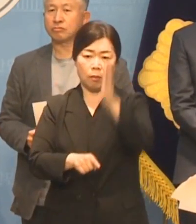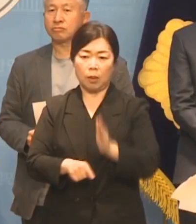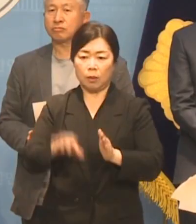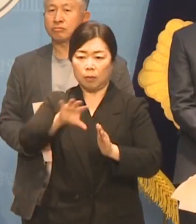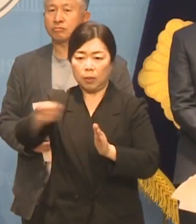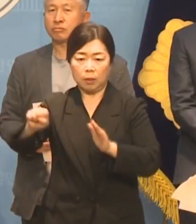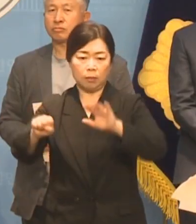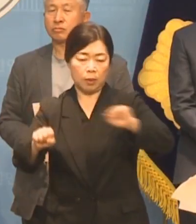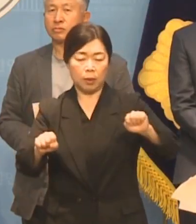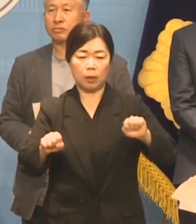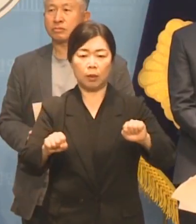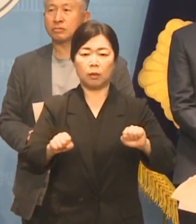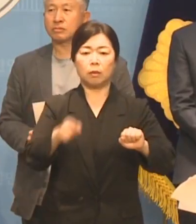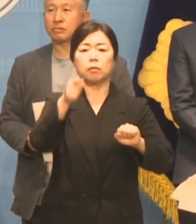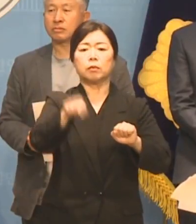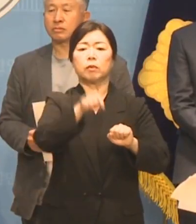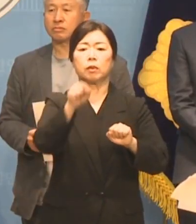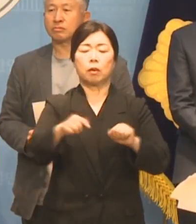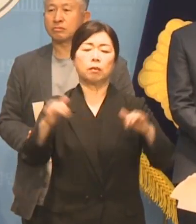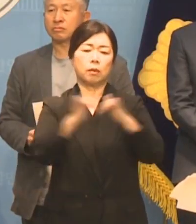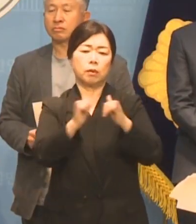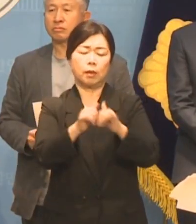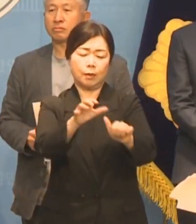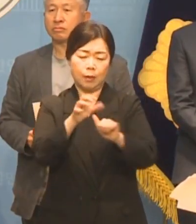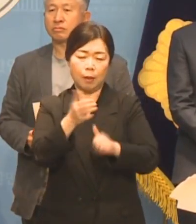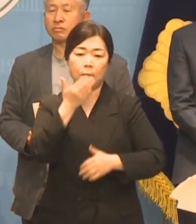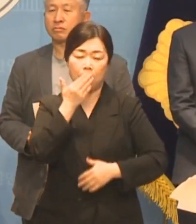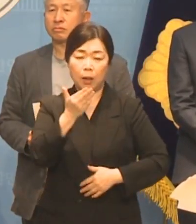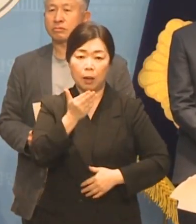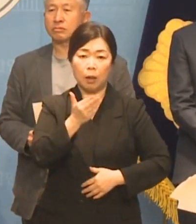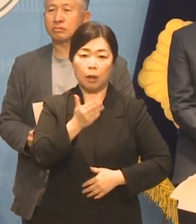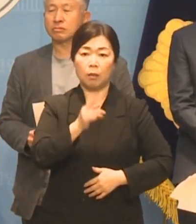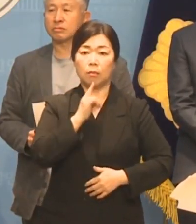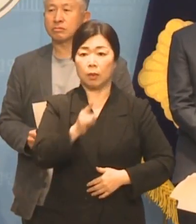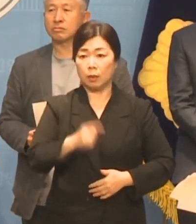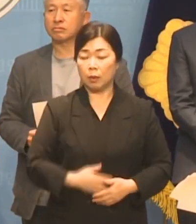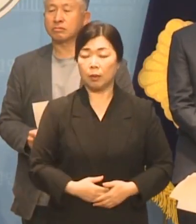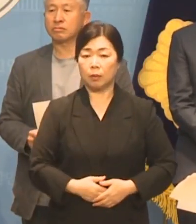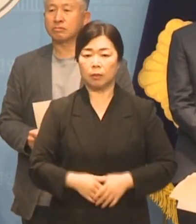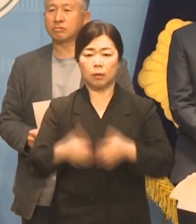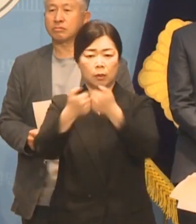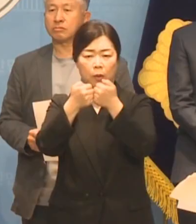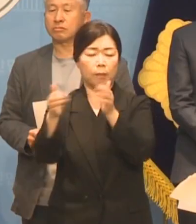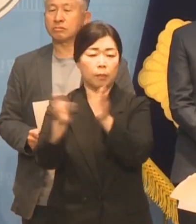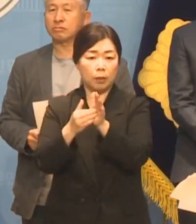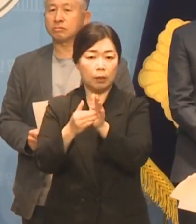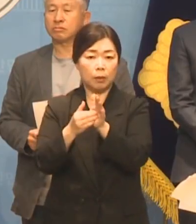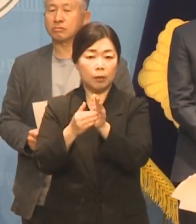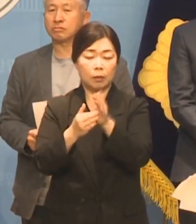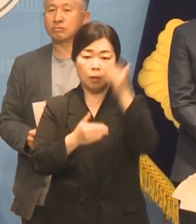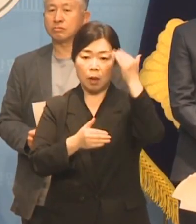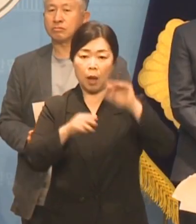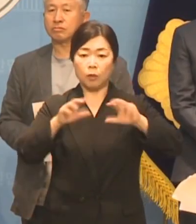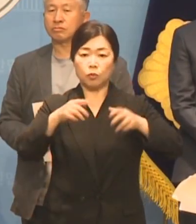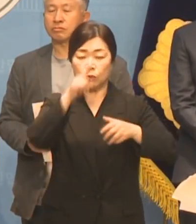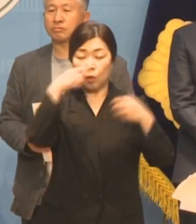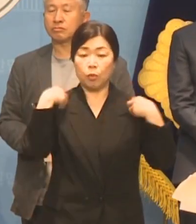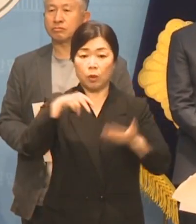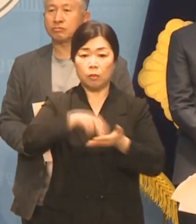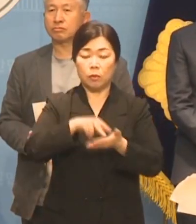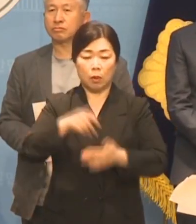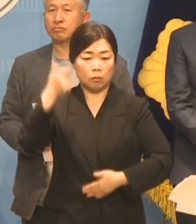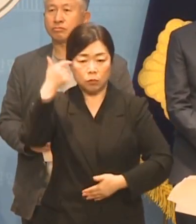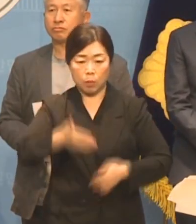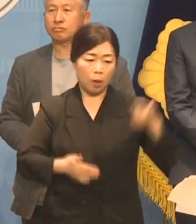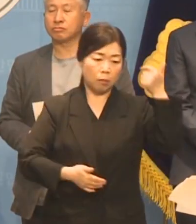것에 대해 논의했습니다. 대한민국은 단 한마디 의사도 묻지 않은 채